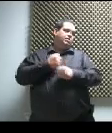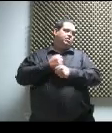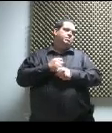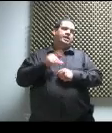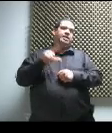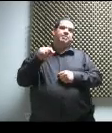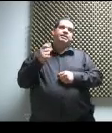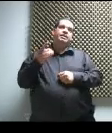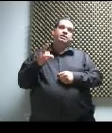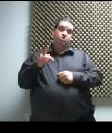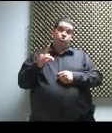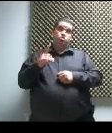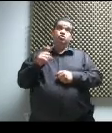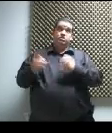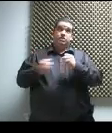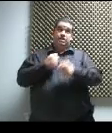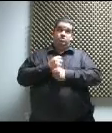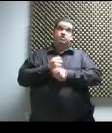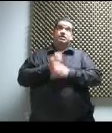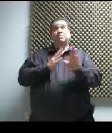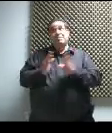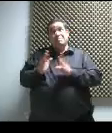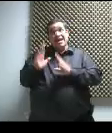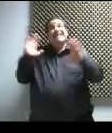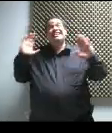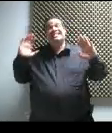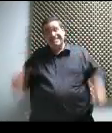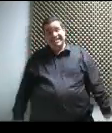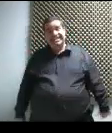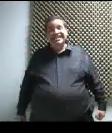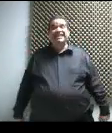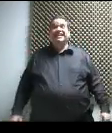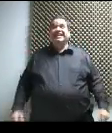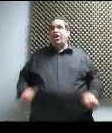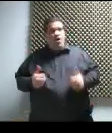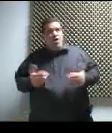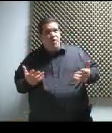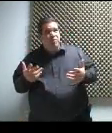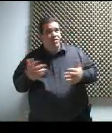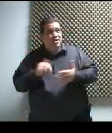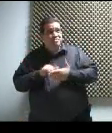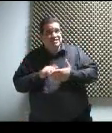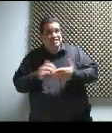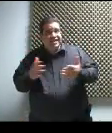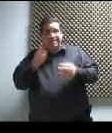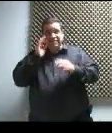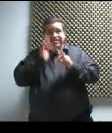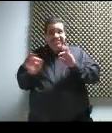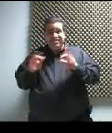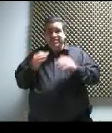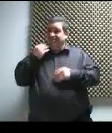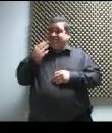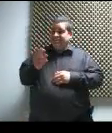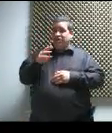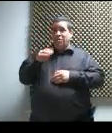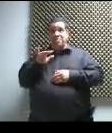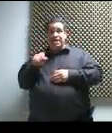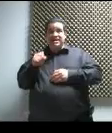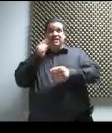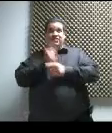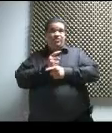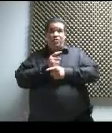años, así que... Ya, prepárense. ¿Cómo? Qué poca vergüenza. O tú no sabes ni qué esperar. Si que los mayas tengan